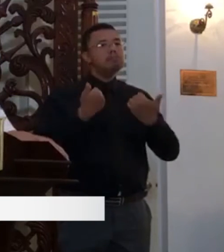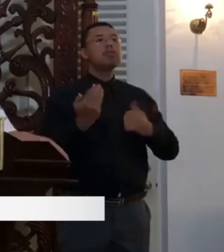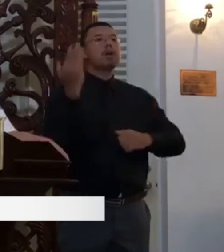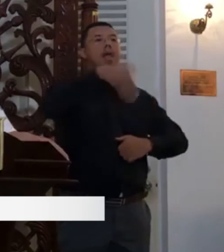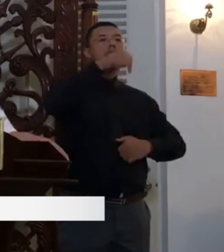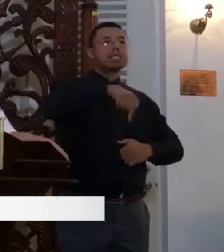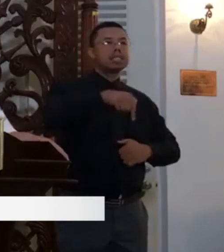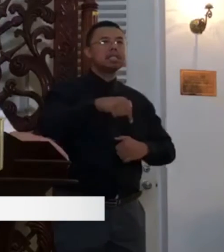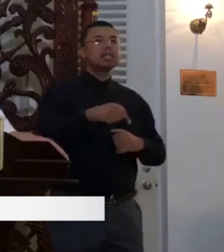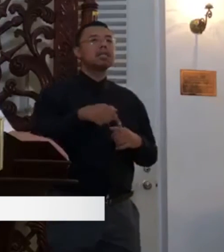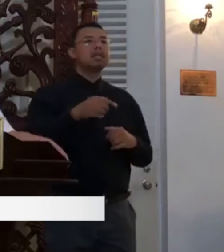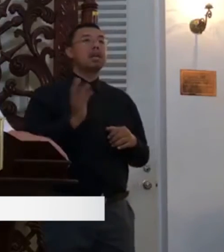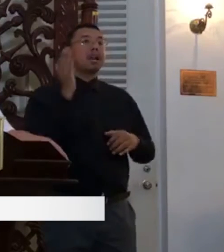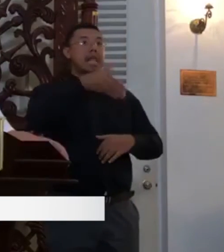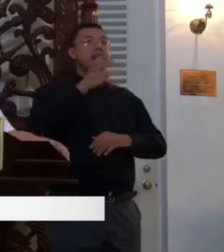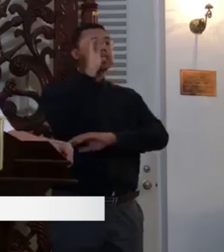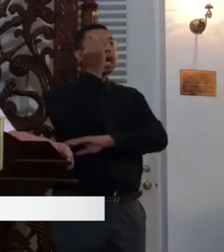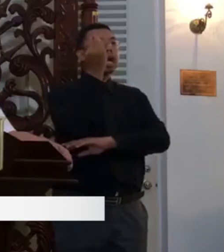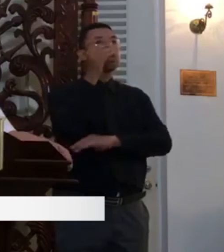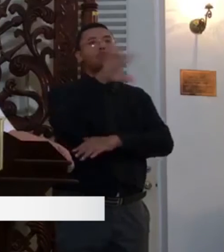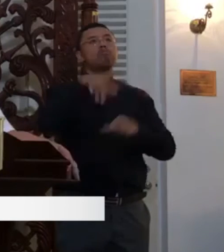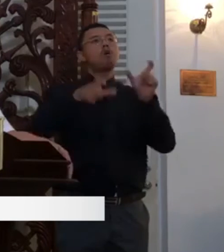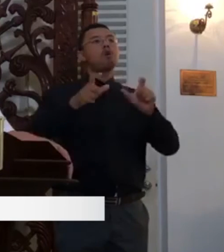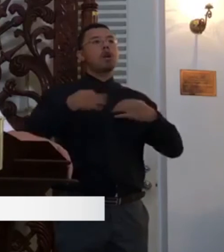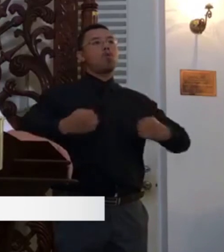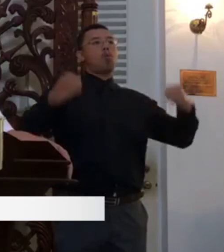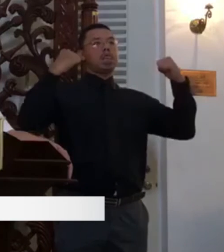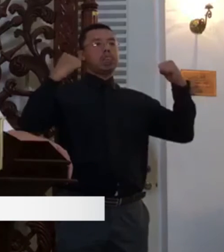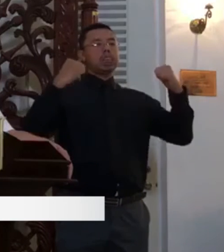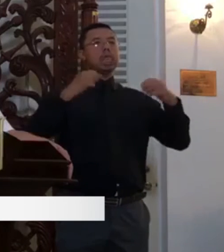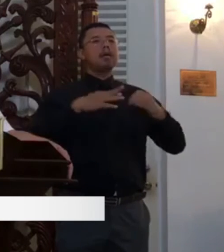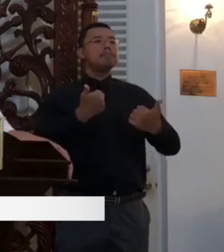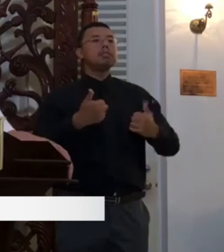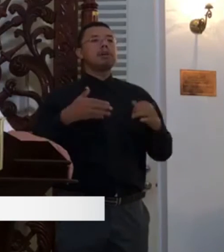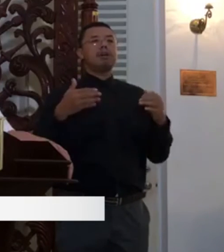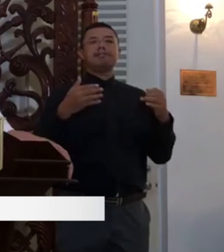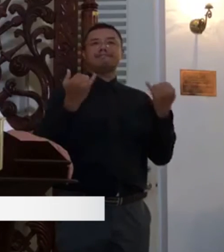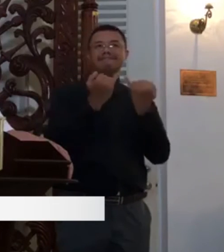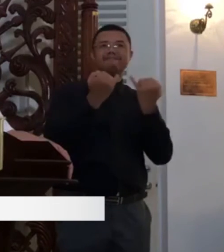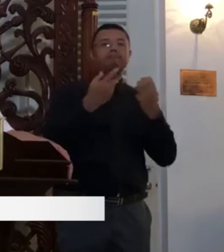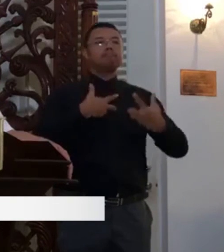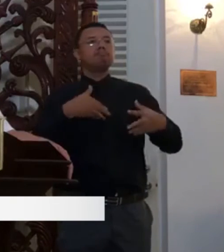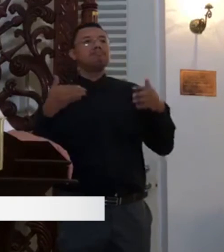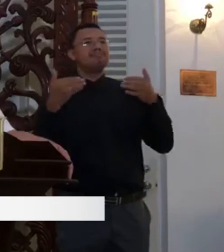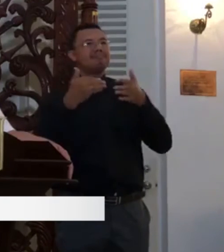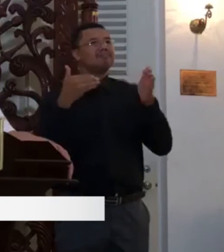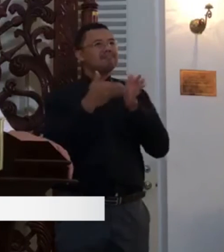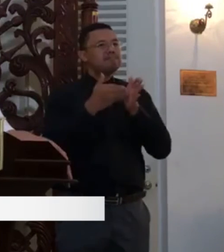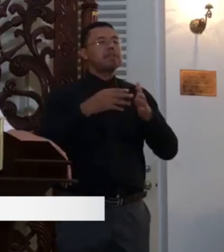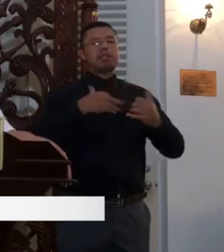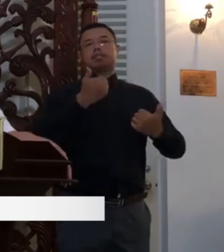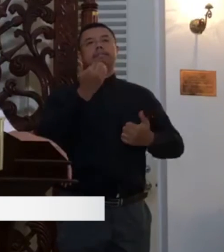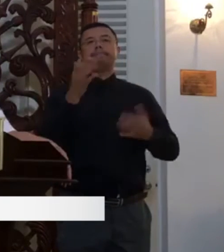ke sini, yang berada di Jakarta adalah orang-orang yang tangguh, yang berani menghadapi tantangan. Kalau tidak berani